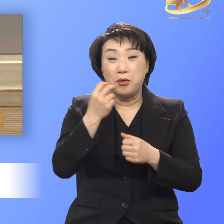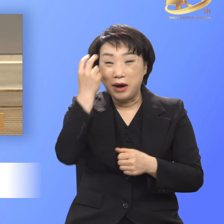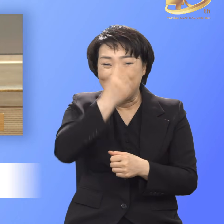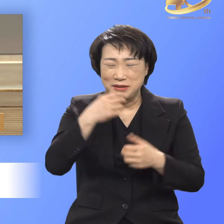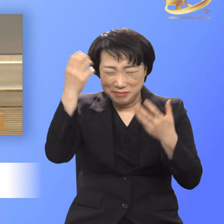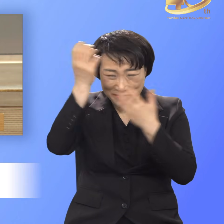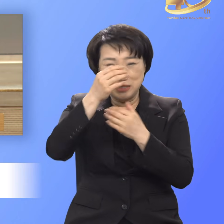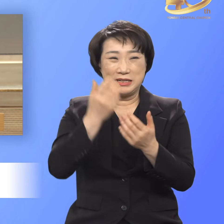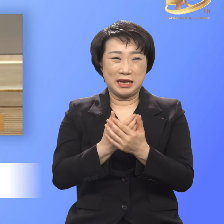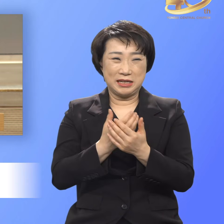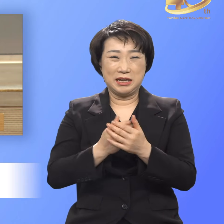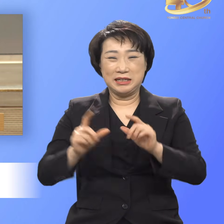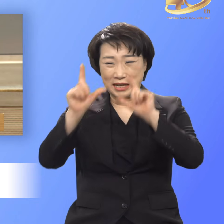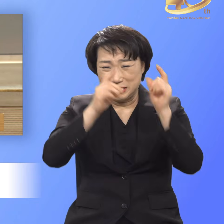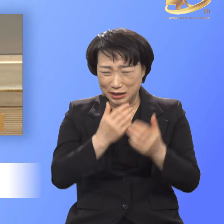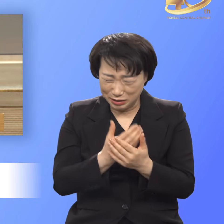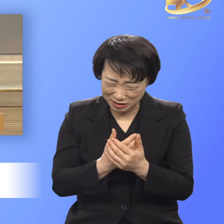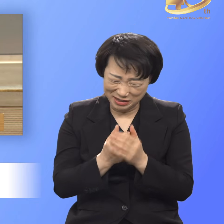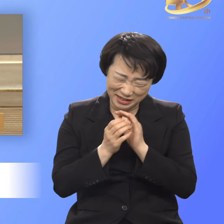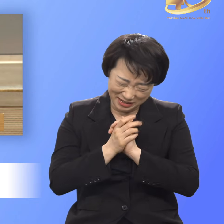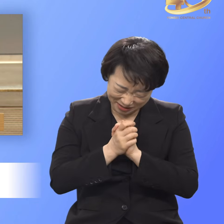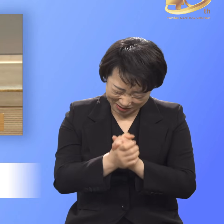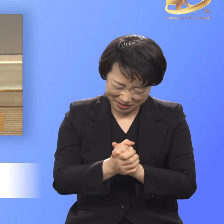영혼관리에 미쳐 살게 하옵소서.